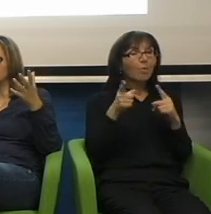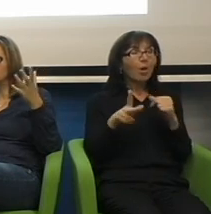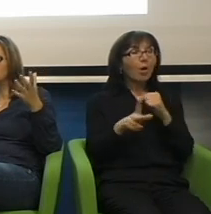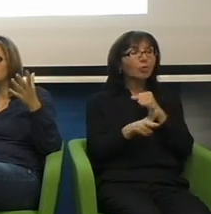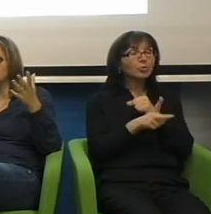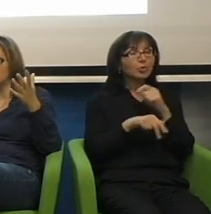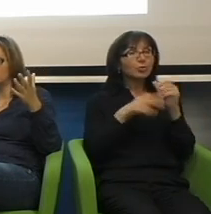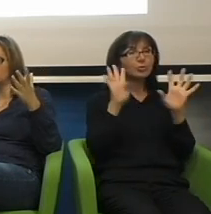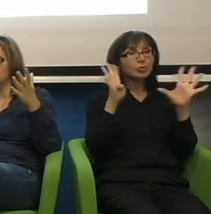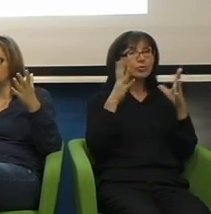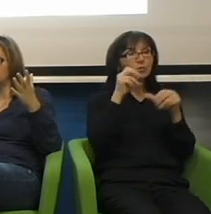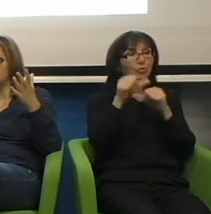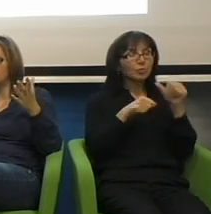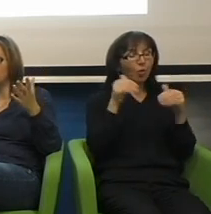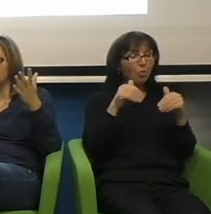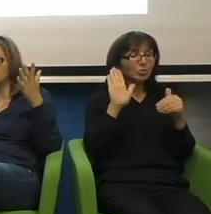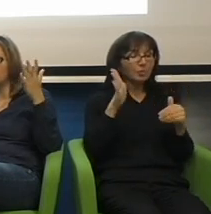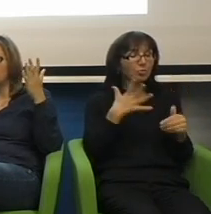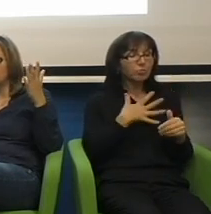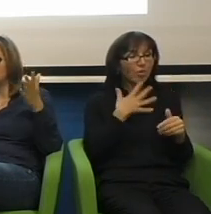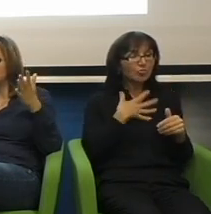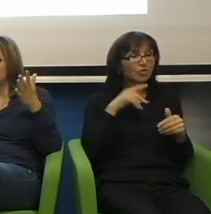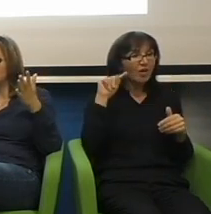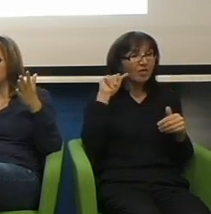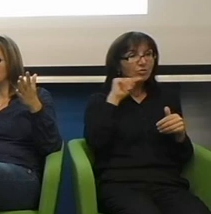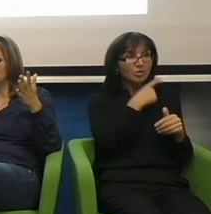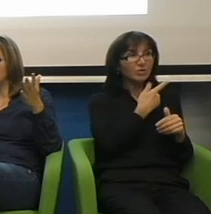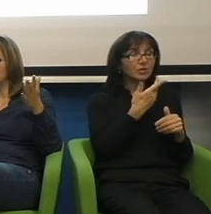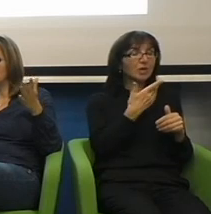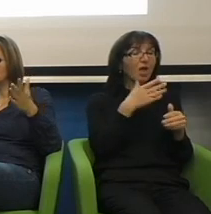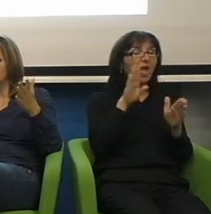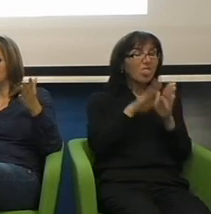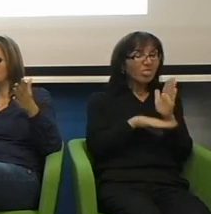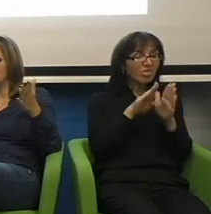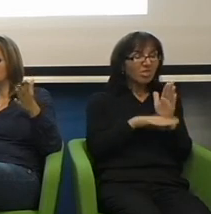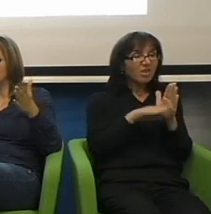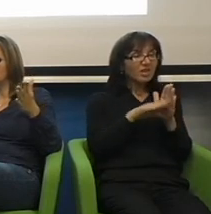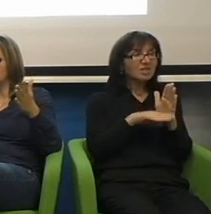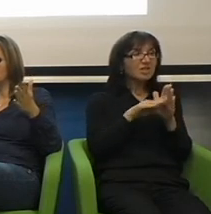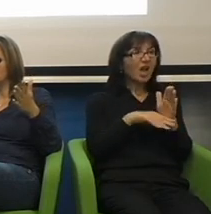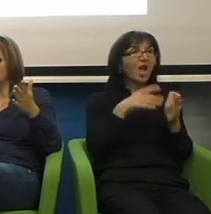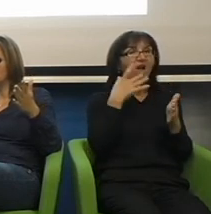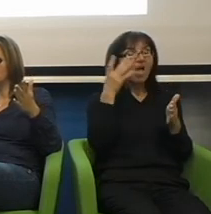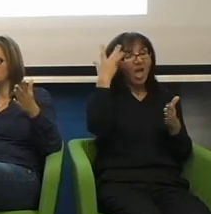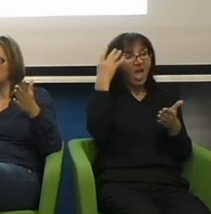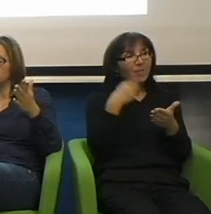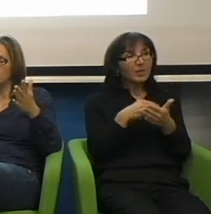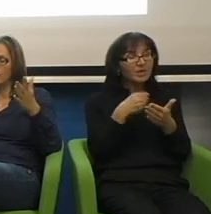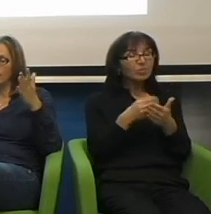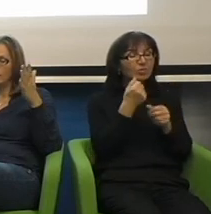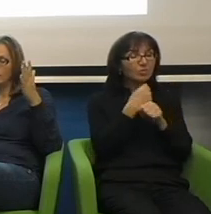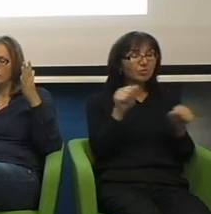89 roku rzeczywiście może mieć takie poczucie krzywdy, tak? Ma jakąś bardzo niską emeryturę, wyliczoną na podstawie tego, jak ją zwolnili ze